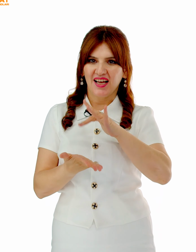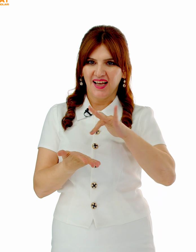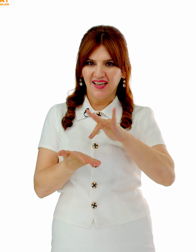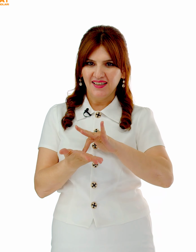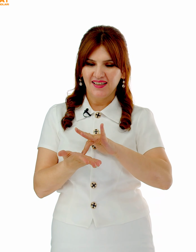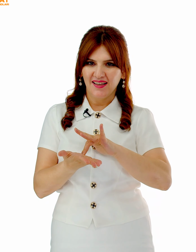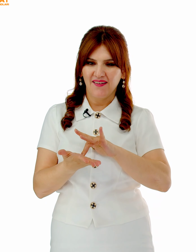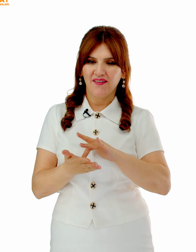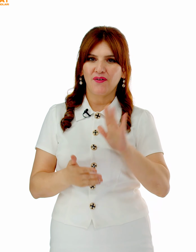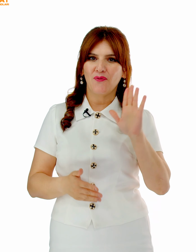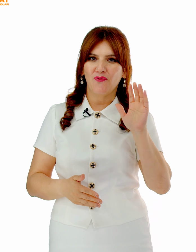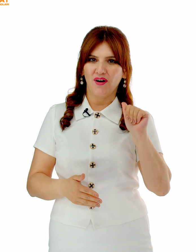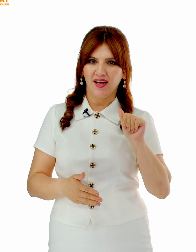shahar va